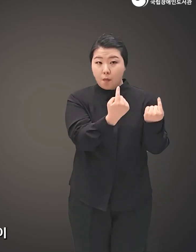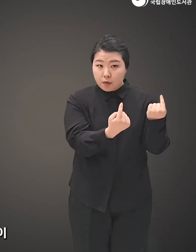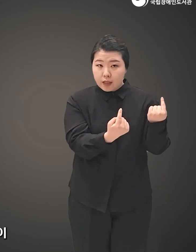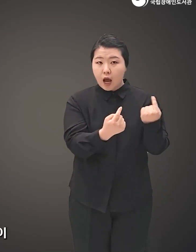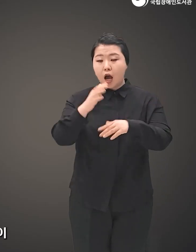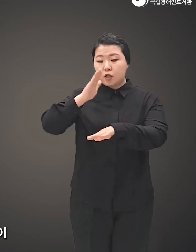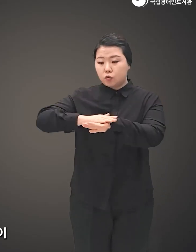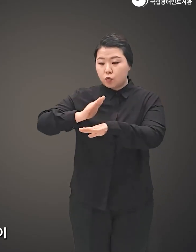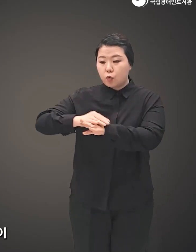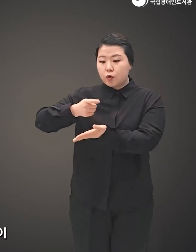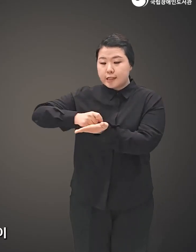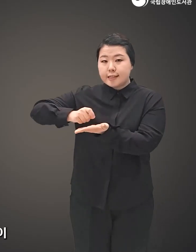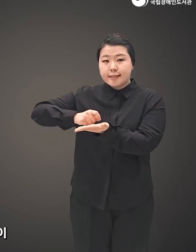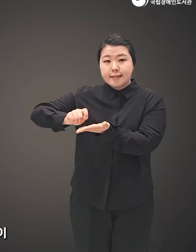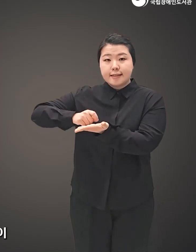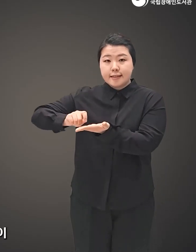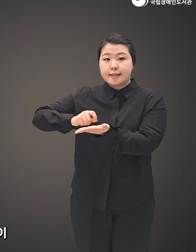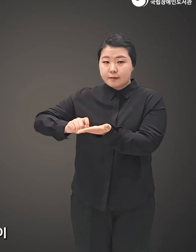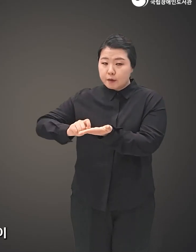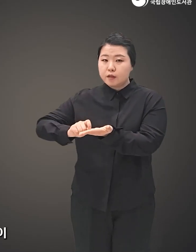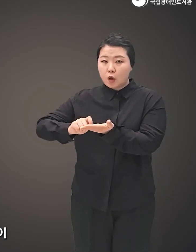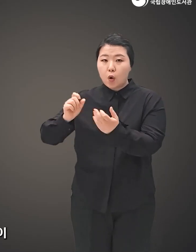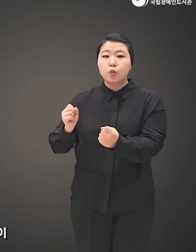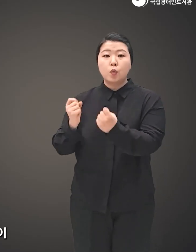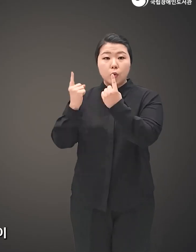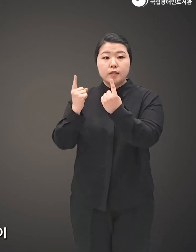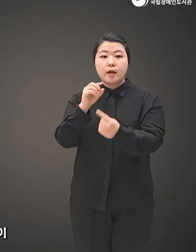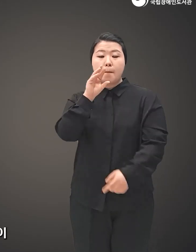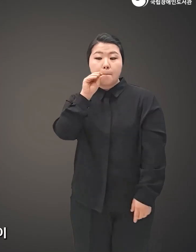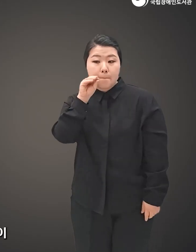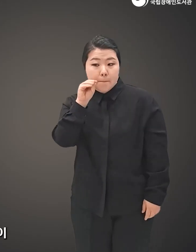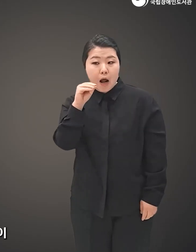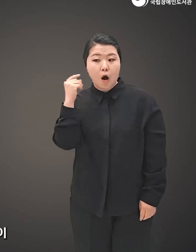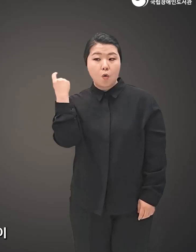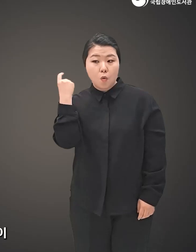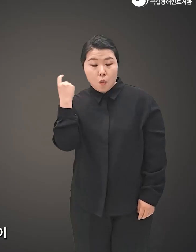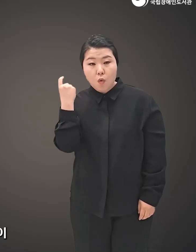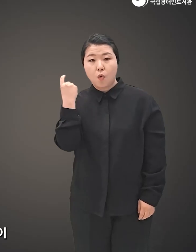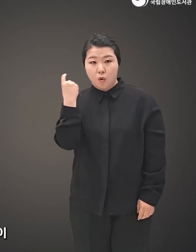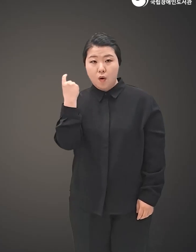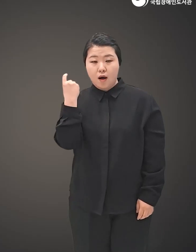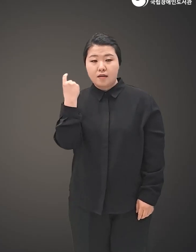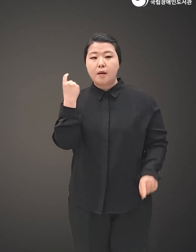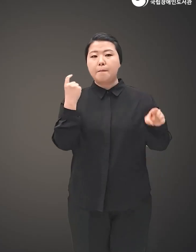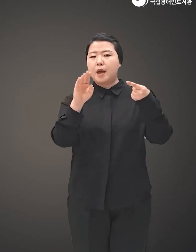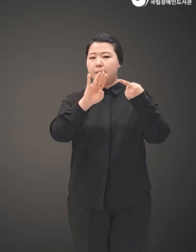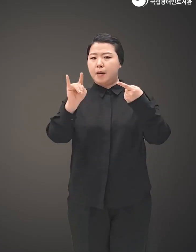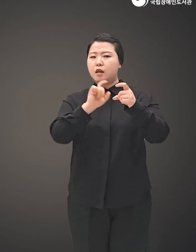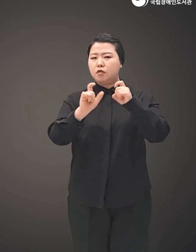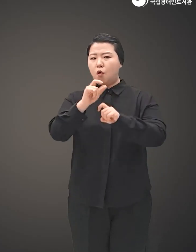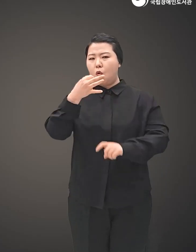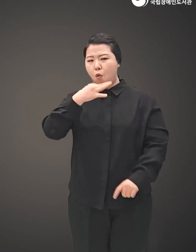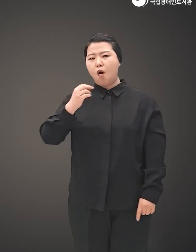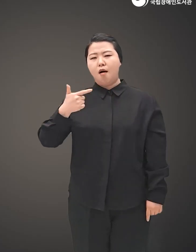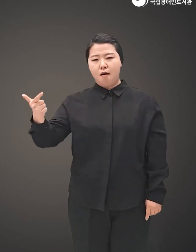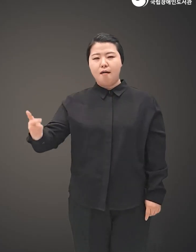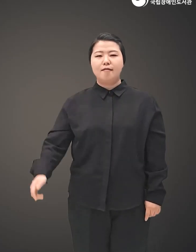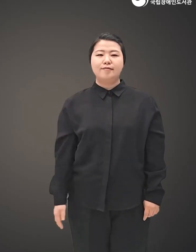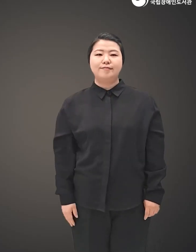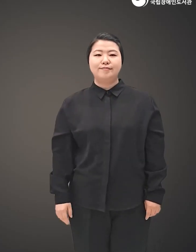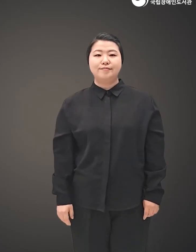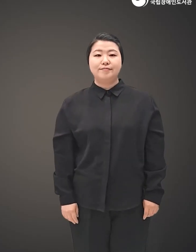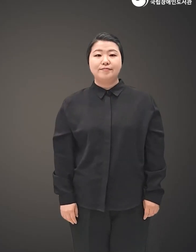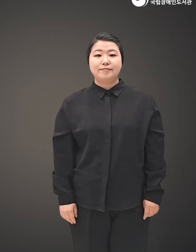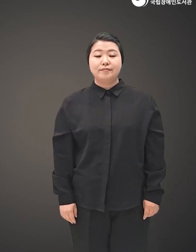사람보다는 반드시 손을 사용해서 쓰면서 동시에 또 입으로 말하는 사람이 한 100배 정도 효과가 더